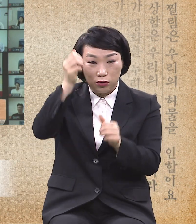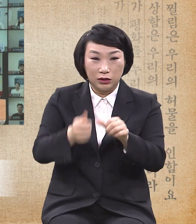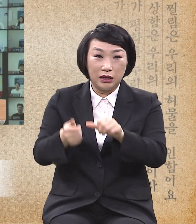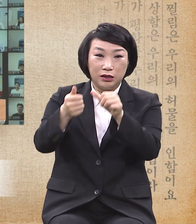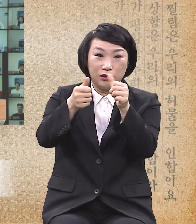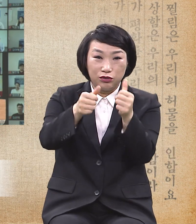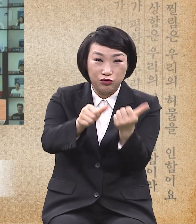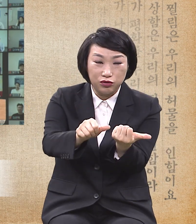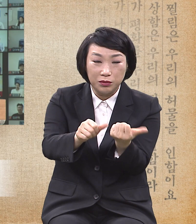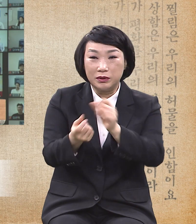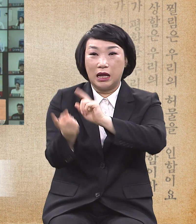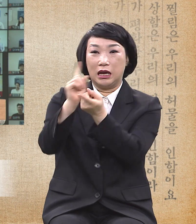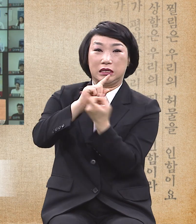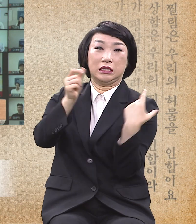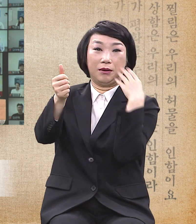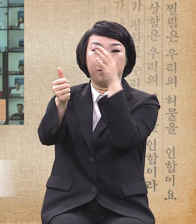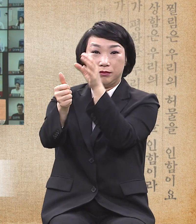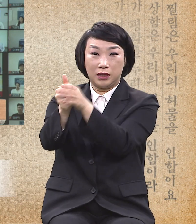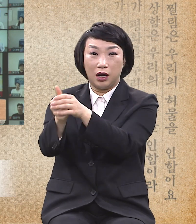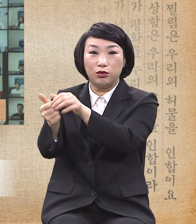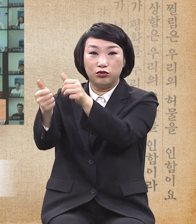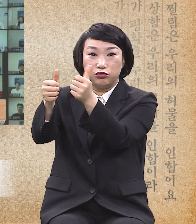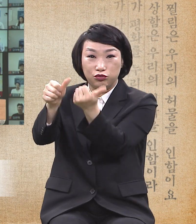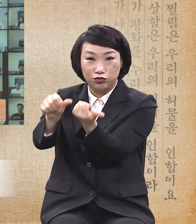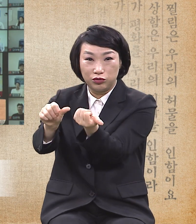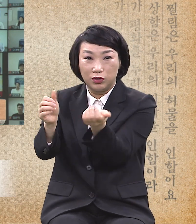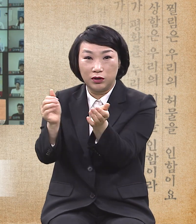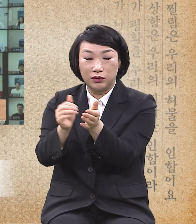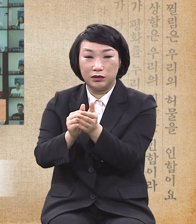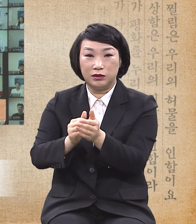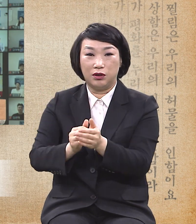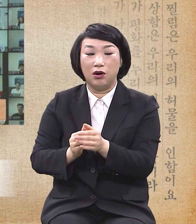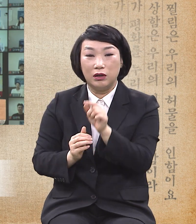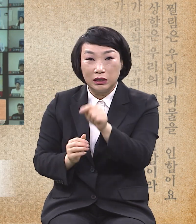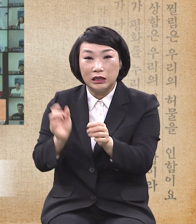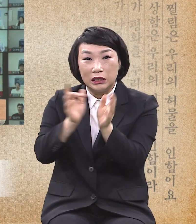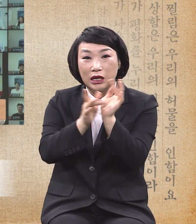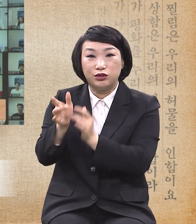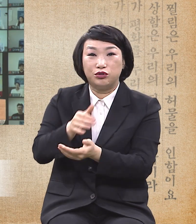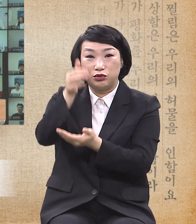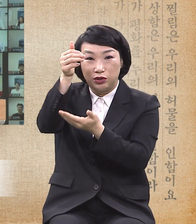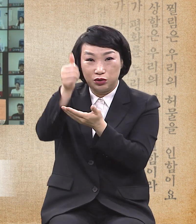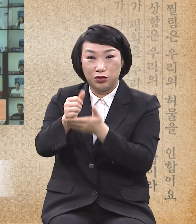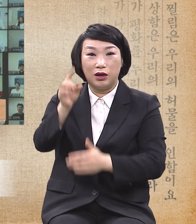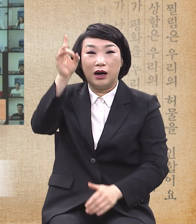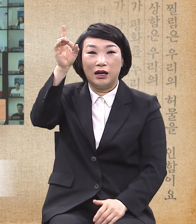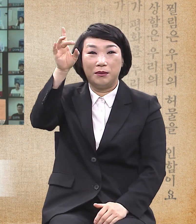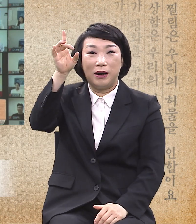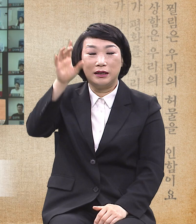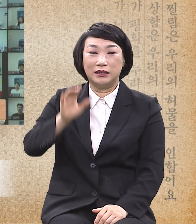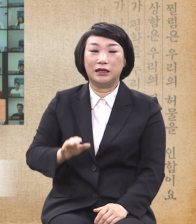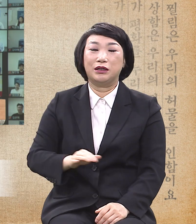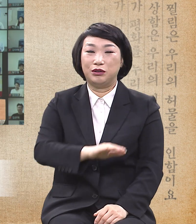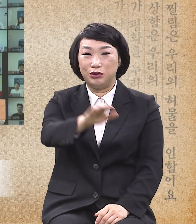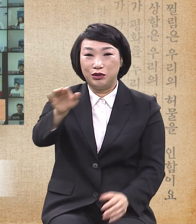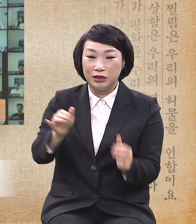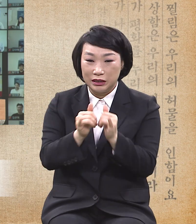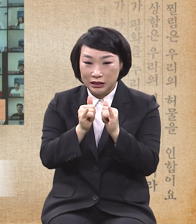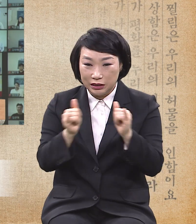죽음을 대신 짊어지고 죽으셨으니 예수 그리스도만이